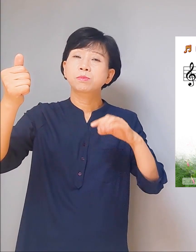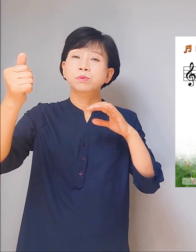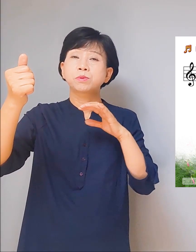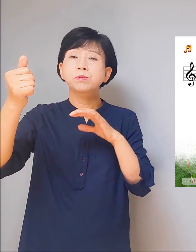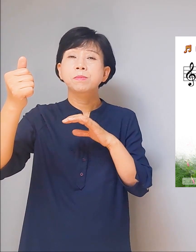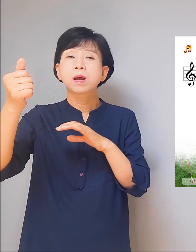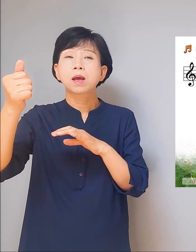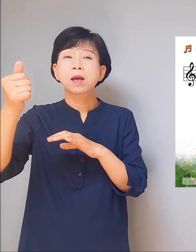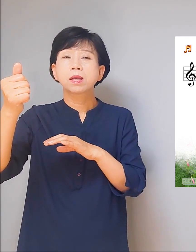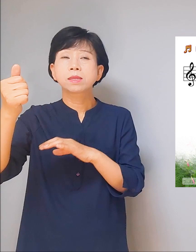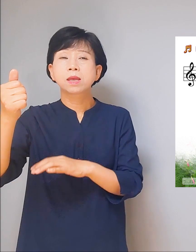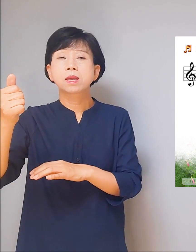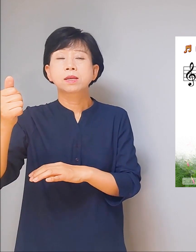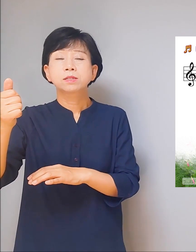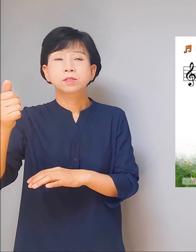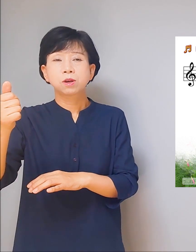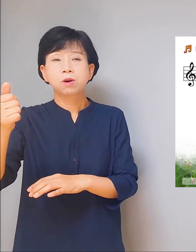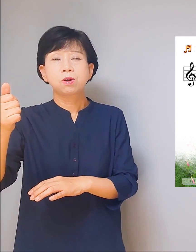주님의 품